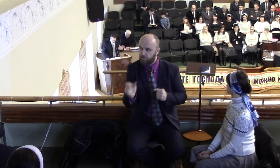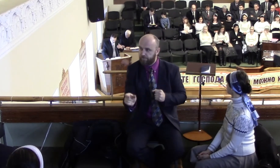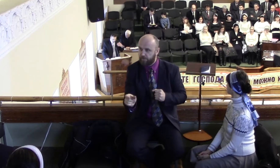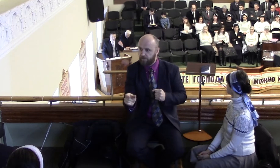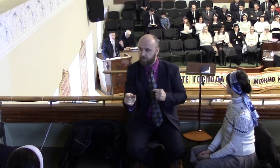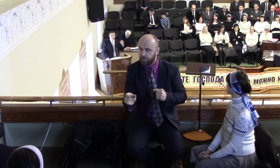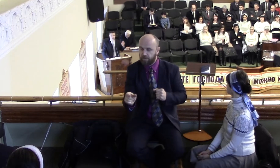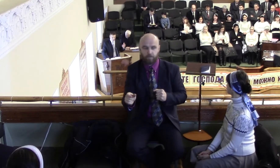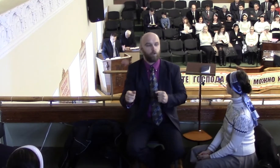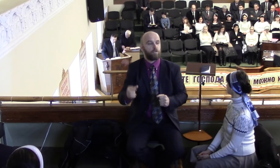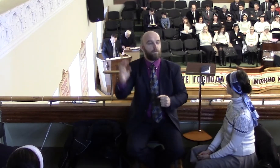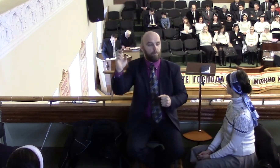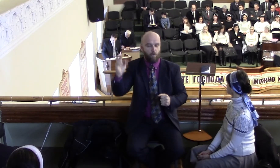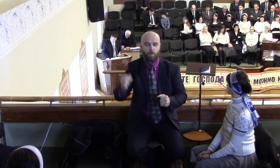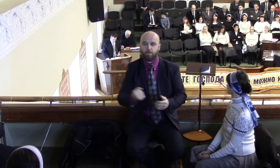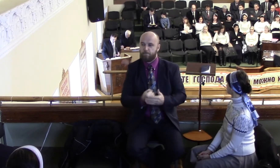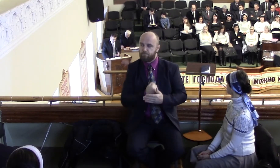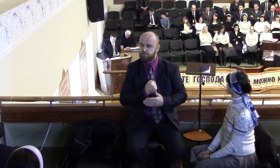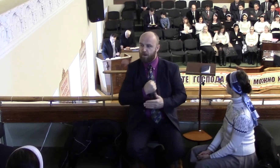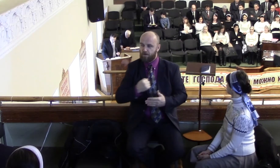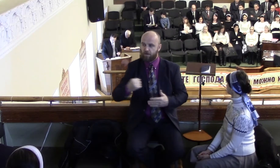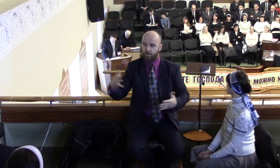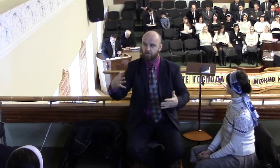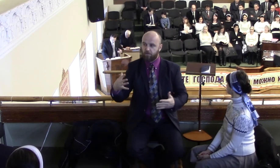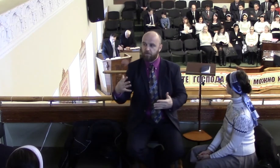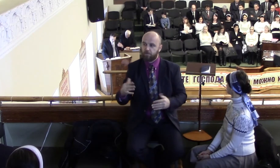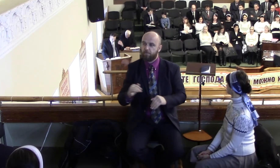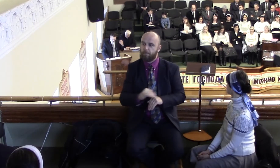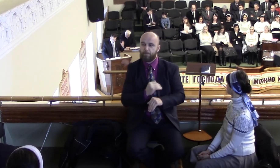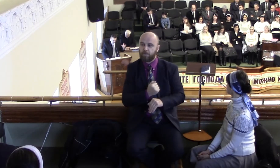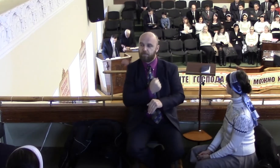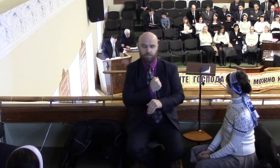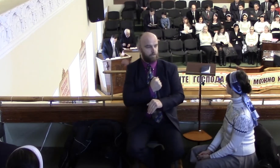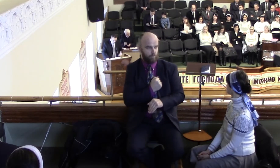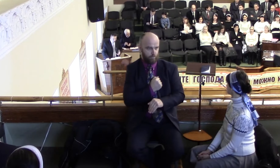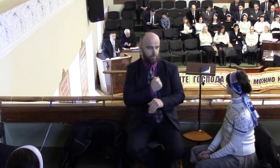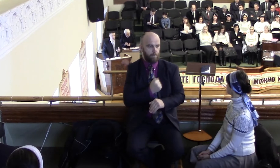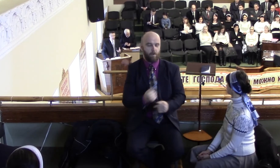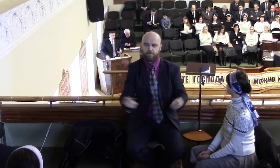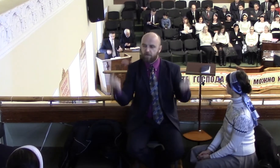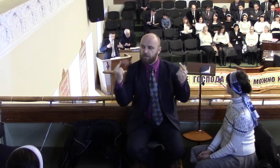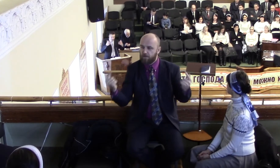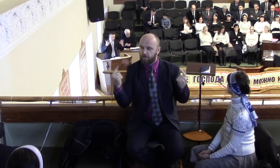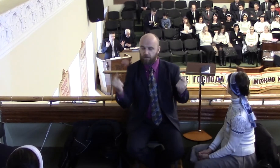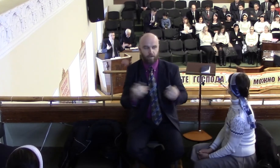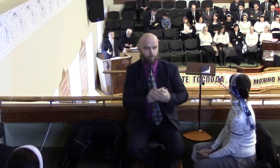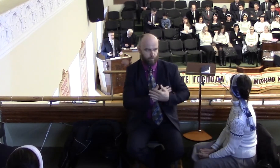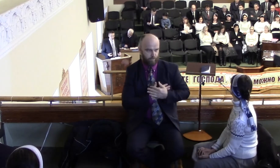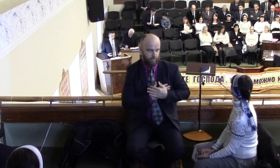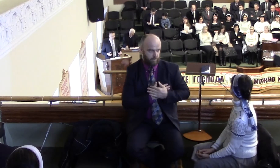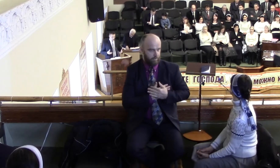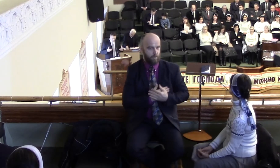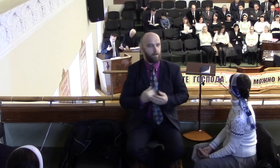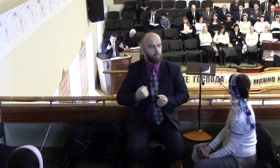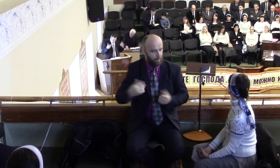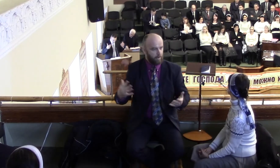– богатый милостью. Бог по своей великой любви, Он богат